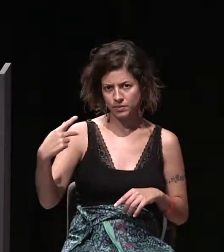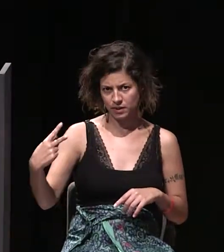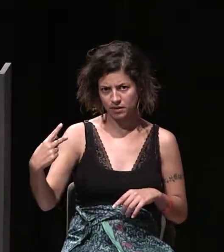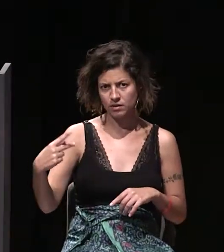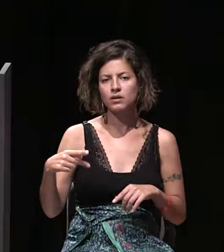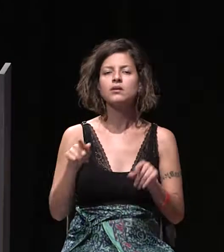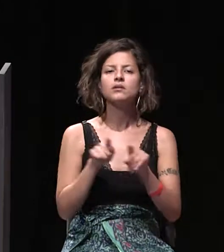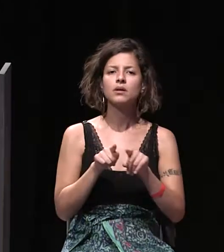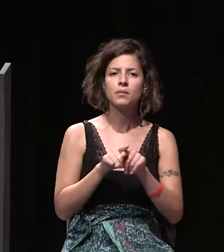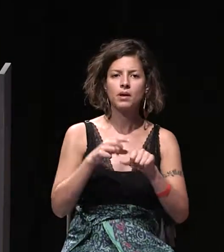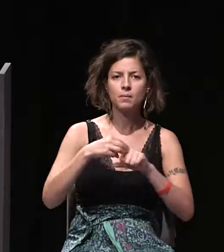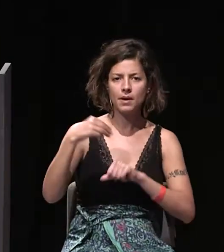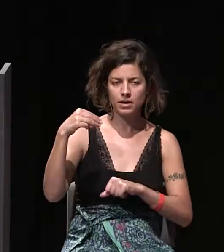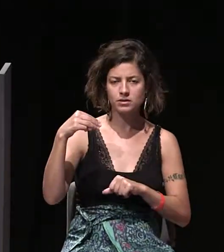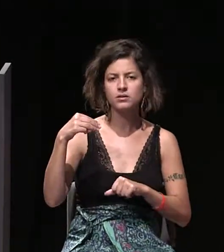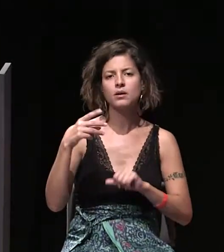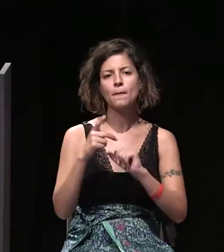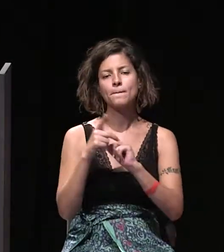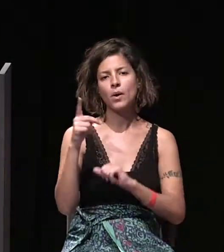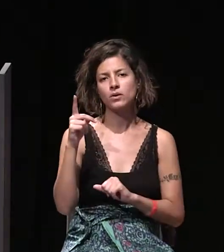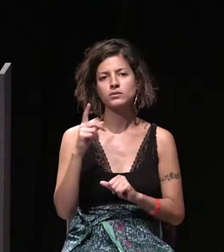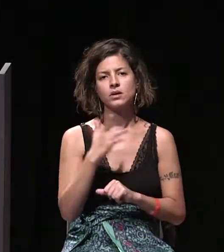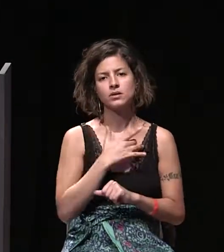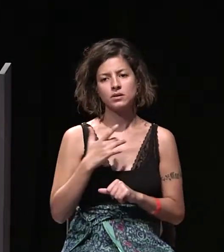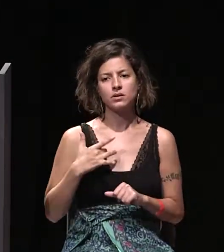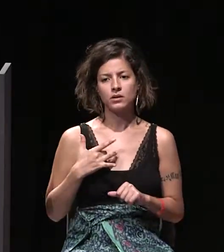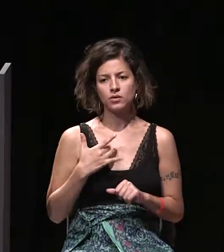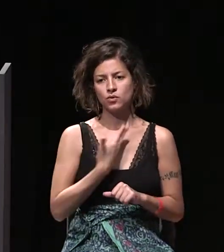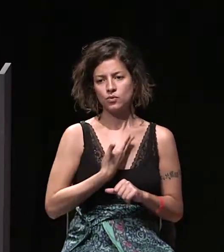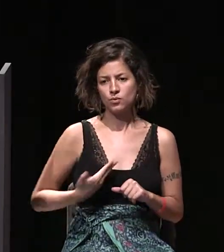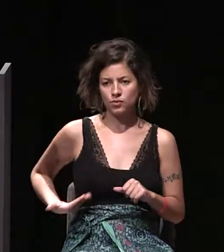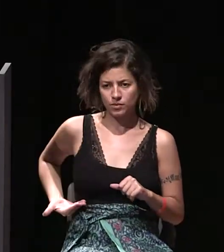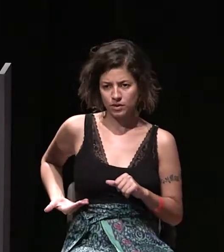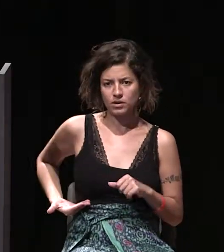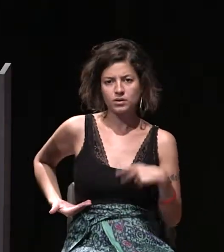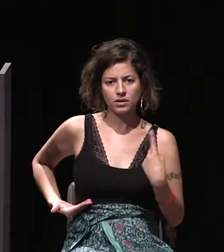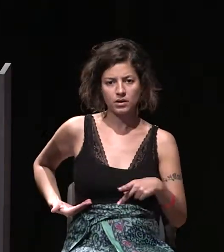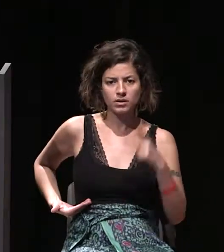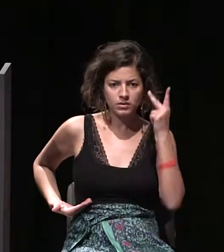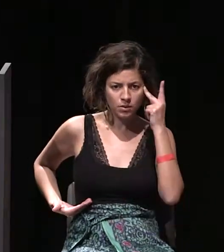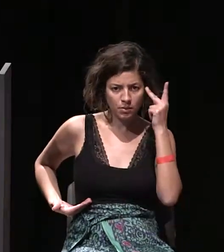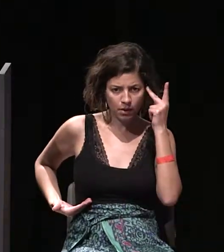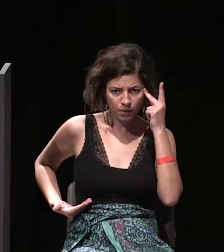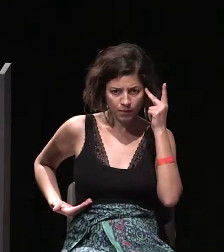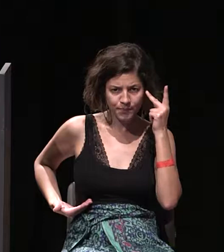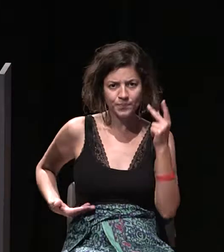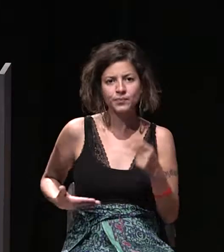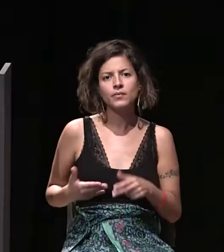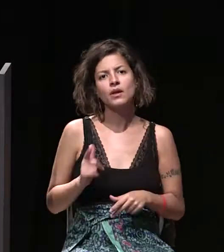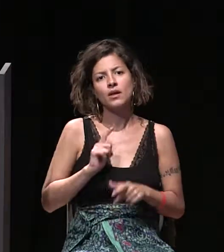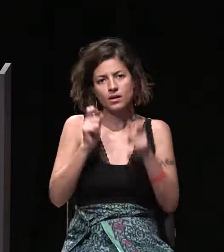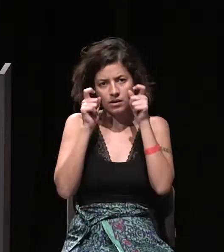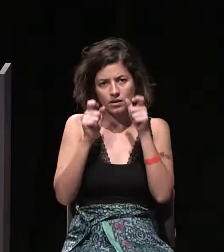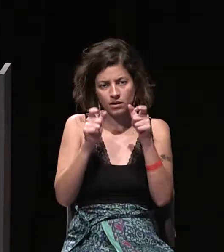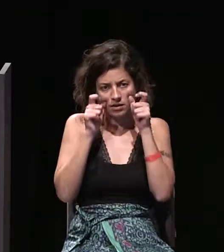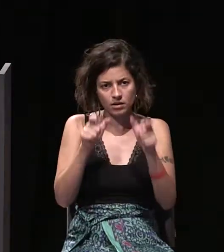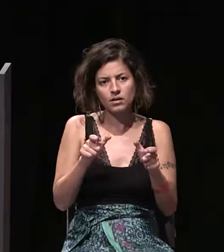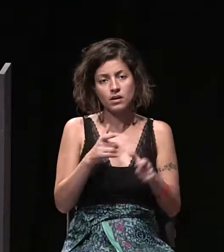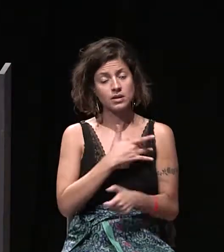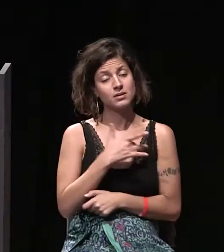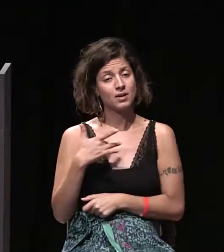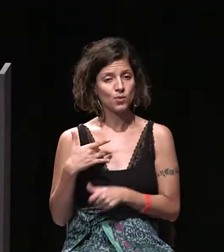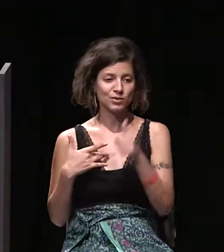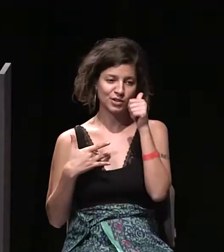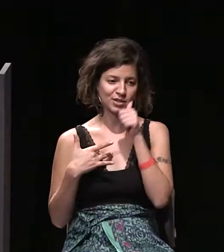de pós-graduação em Saúde Pública da Faculdade de Saúde Pública da Universidade também de São Paulo. Ela possui interesse em pesquisa em saúde da